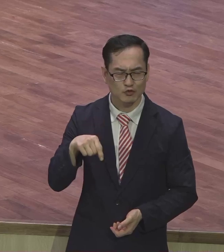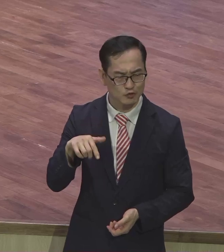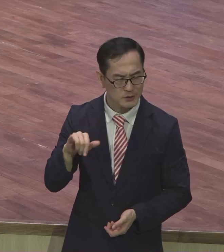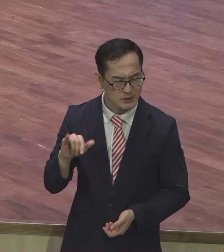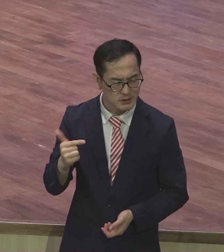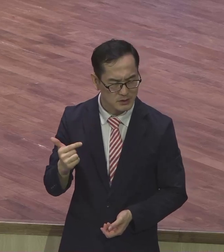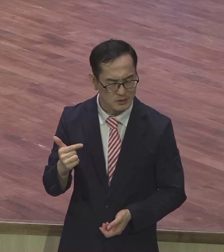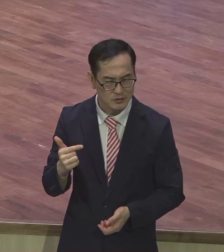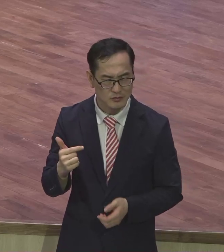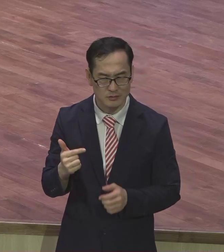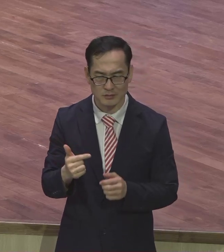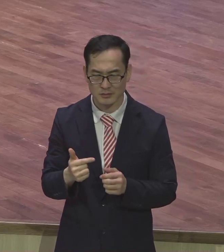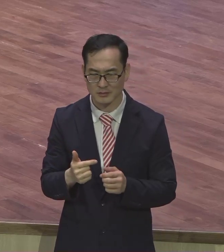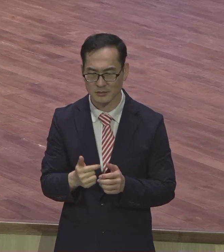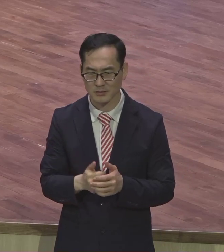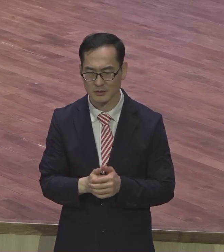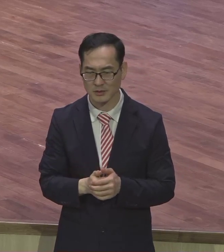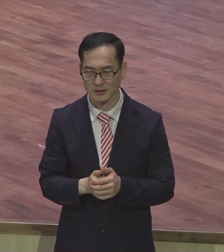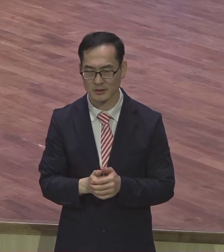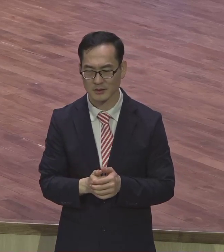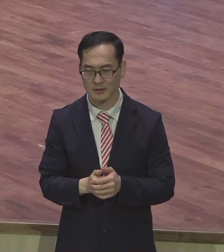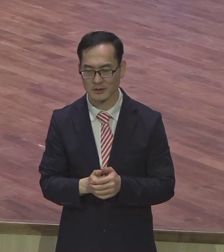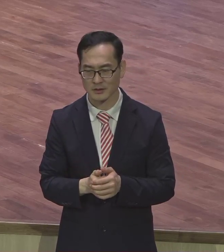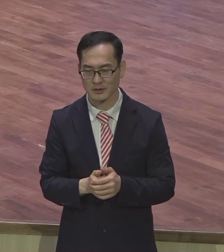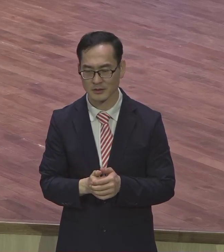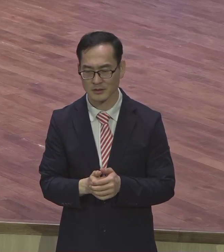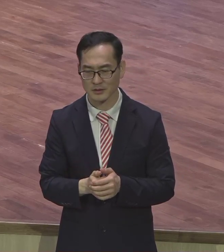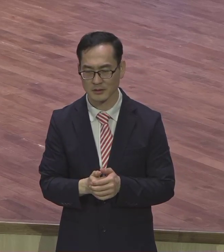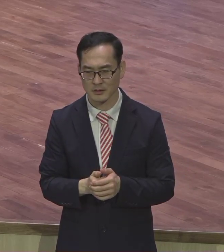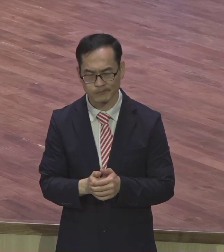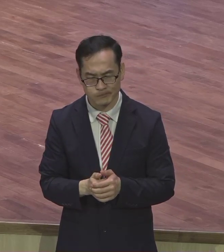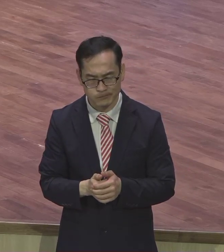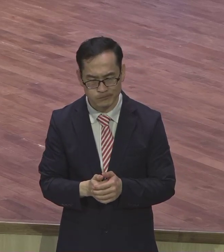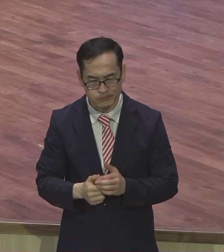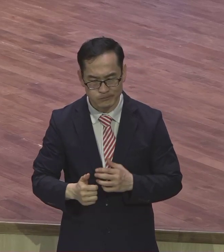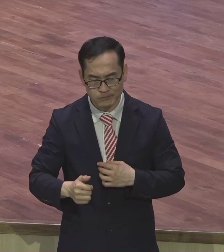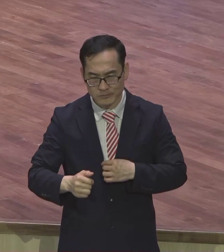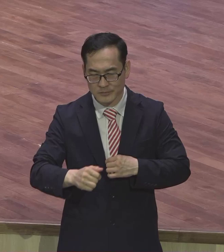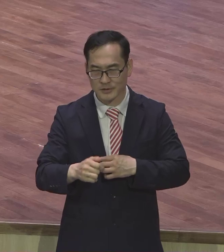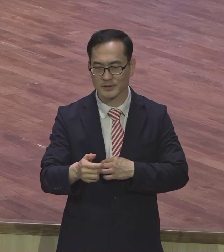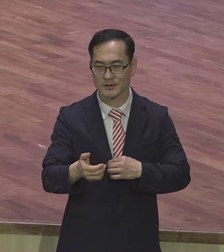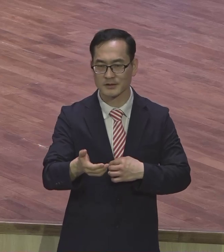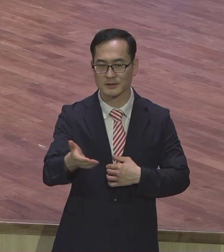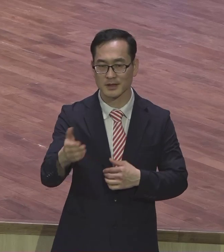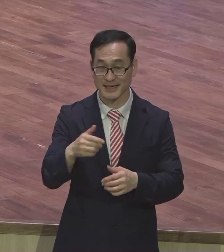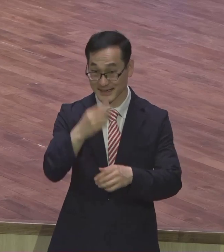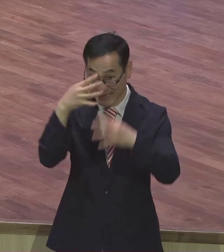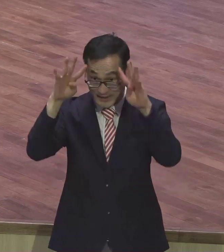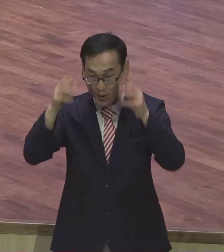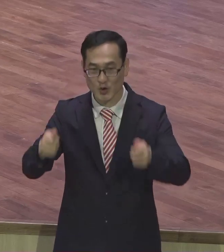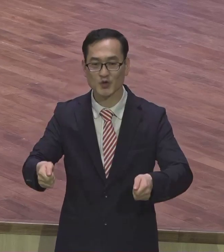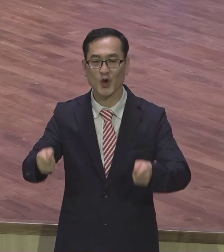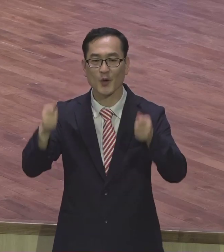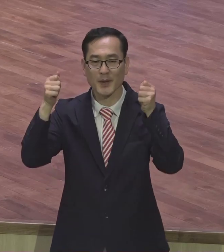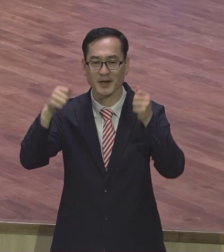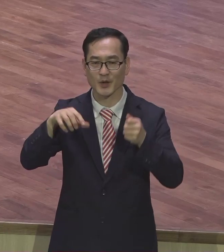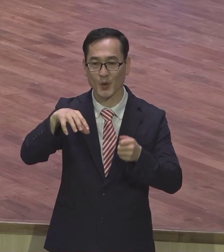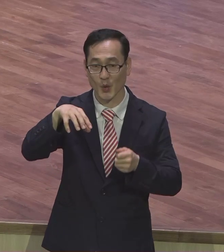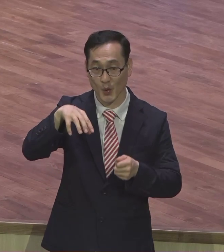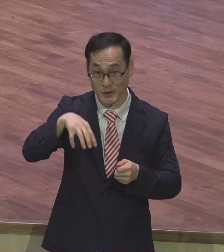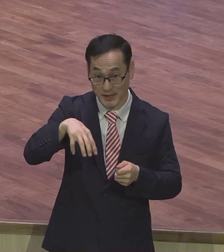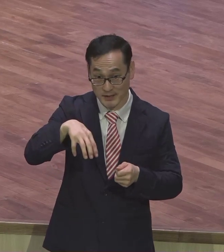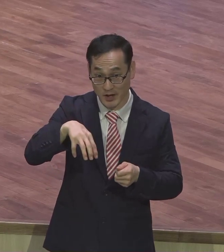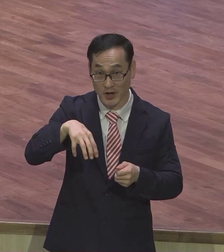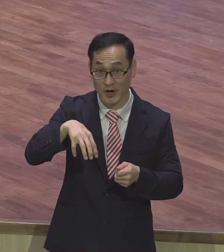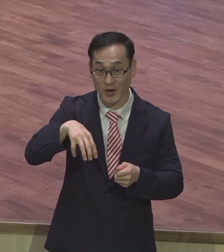말입니까 이 말은요 미국의 대학 졸업하는 대학 졸업장에서 졸업하는 현장에서 가장 많이 나오는